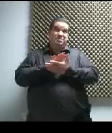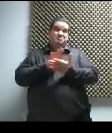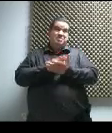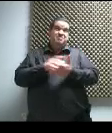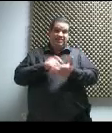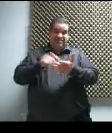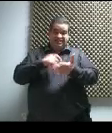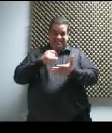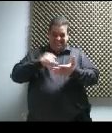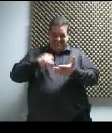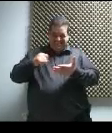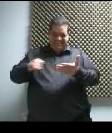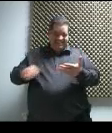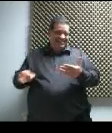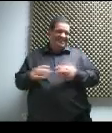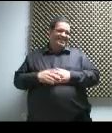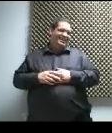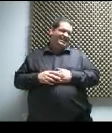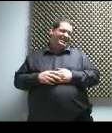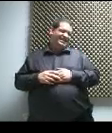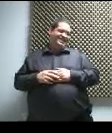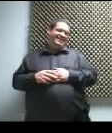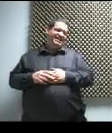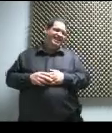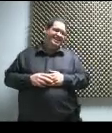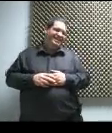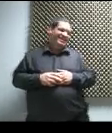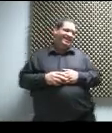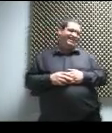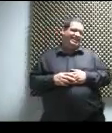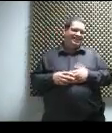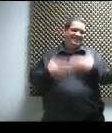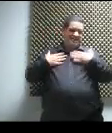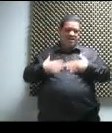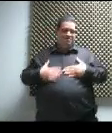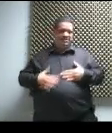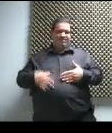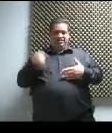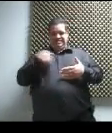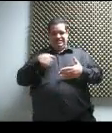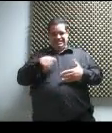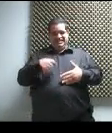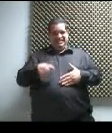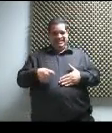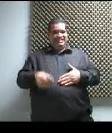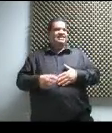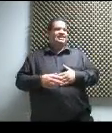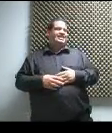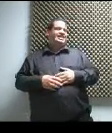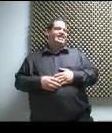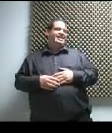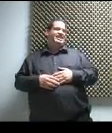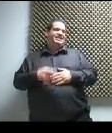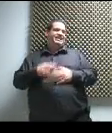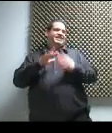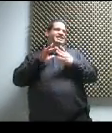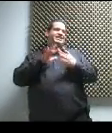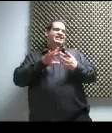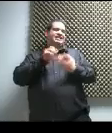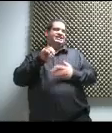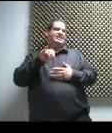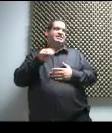entonces tiran las rayas. Tú tenías... Más o menos. Sí, ¿verdad? Sí, mira que la cabeza es blanca. Exactamente. Mira, la red sísmica de Puerto